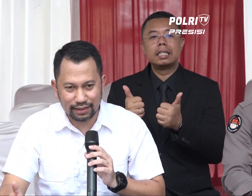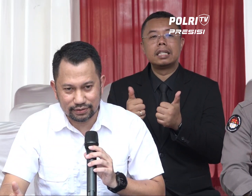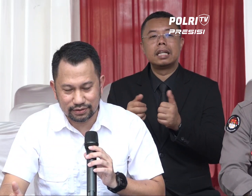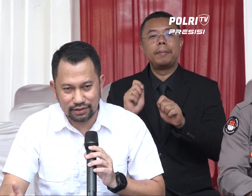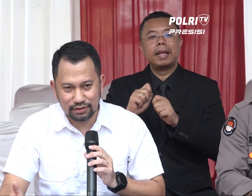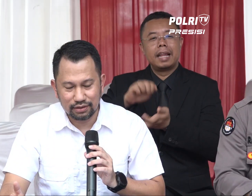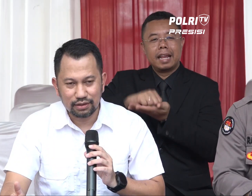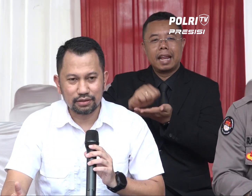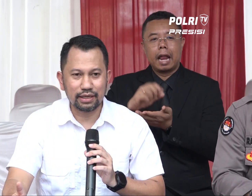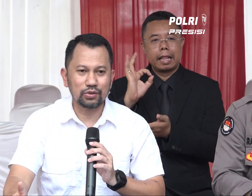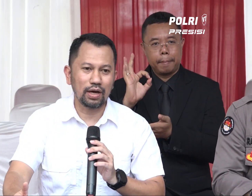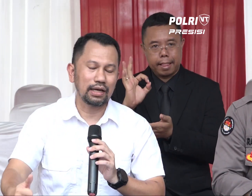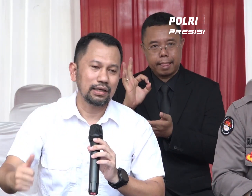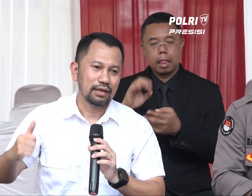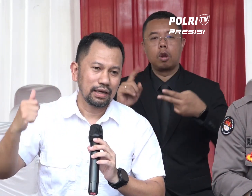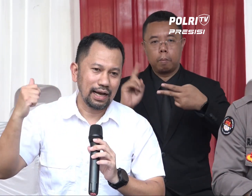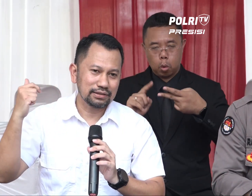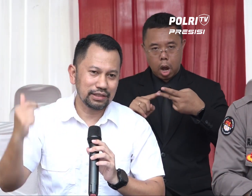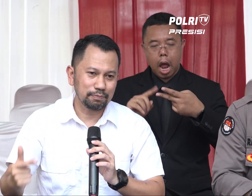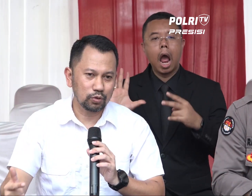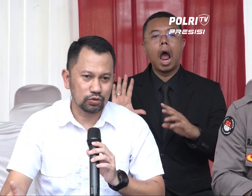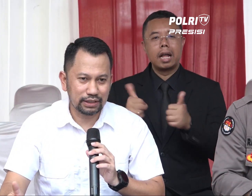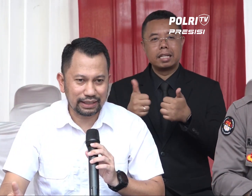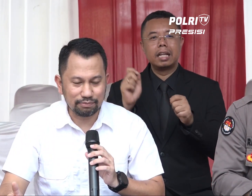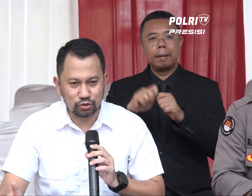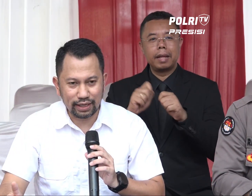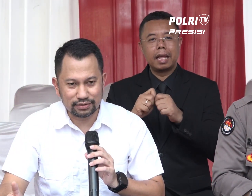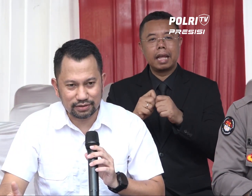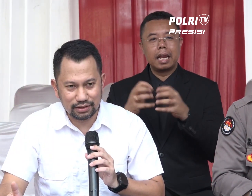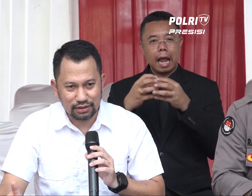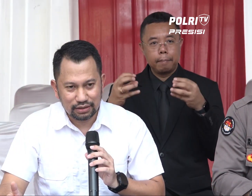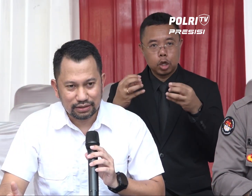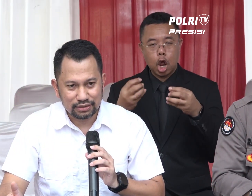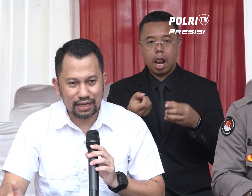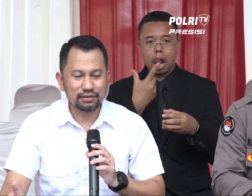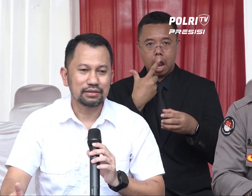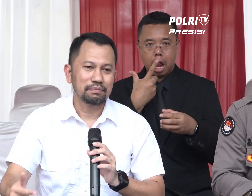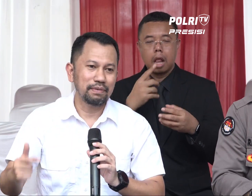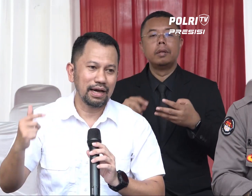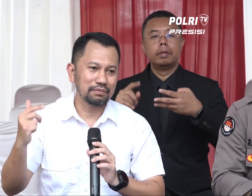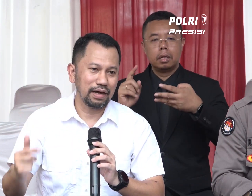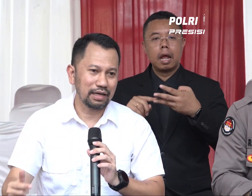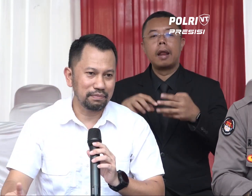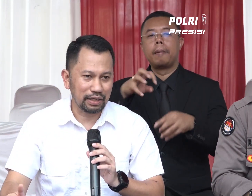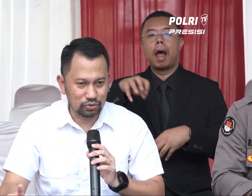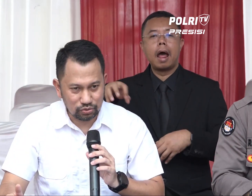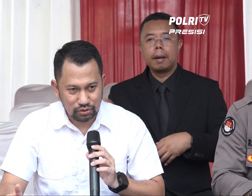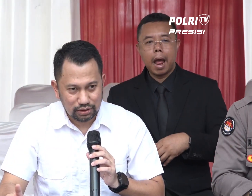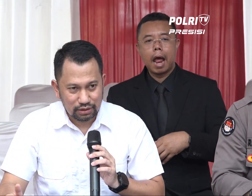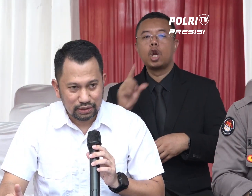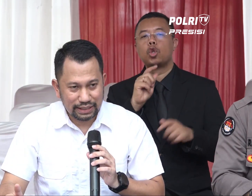tablet ekstasi, yang kedua, hasil produksi kapsul ekstasi dan bahan-bahan